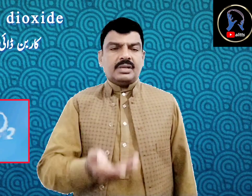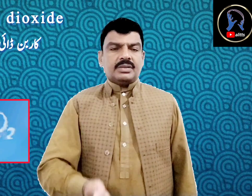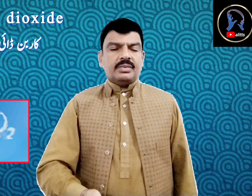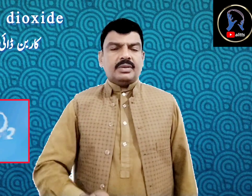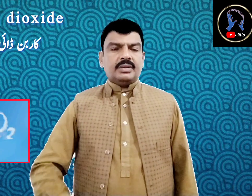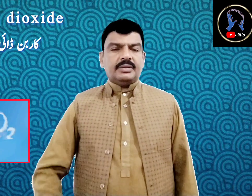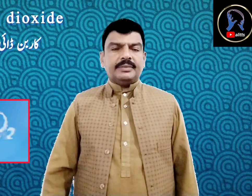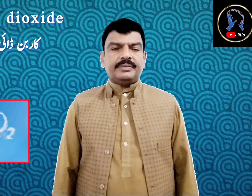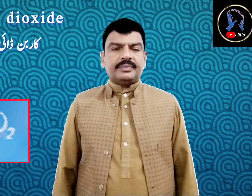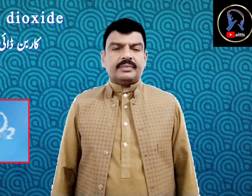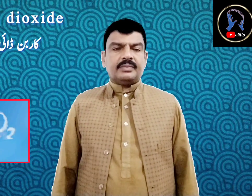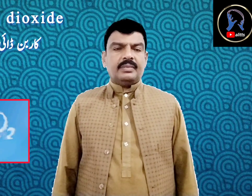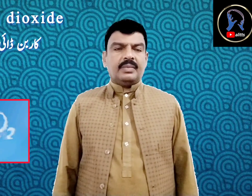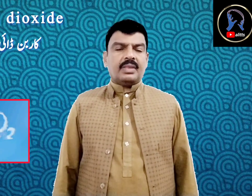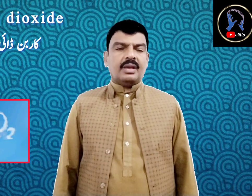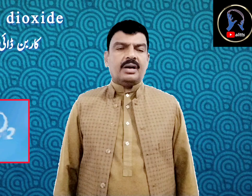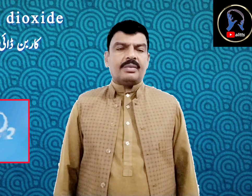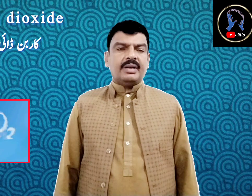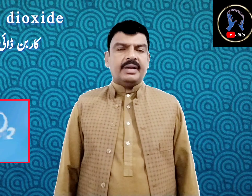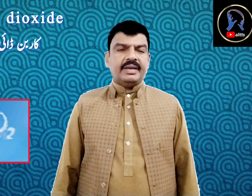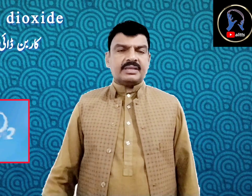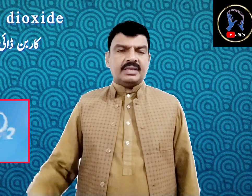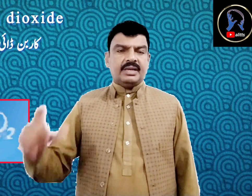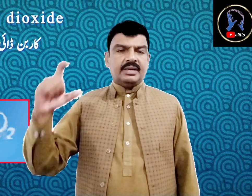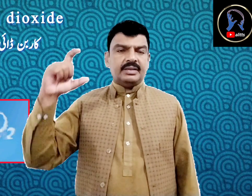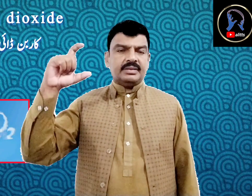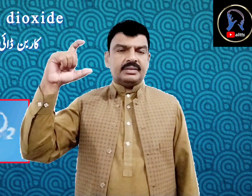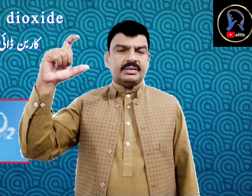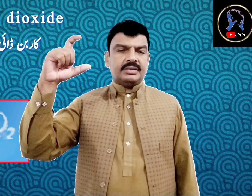सांस बाहर। कार्बन डाइऑक्साइड। सी।